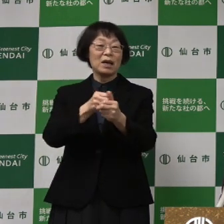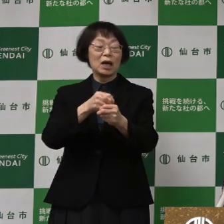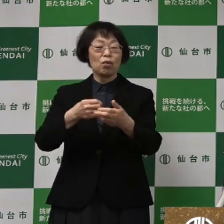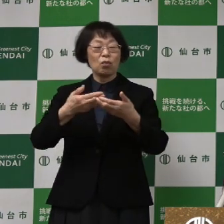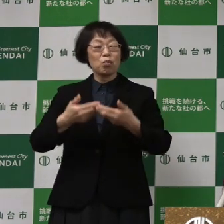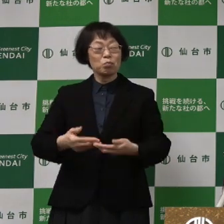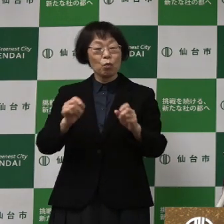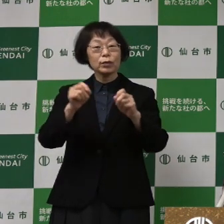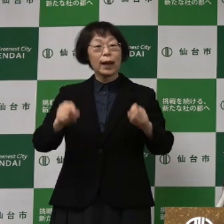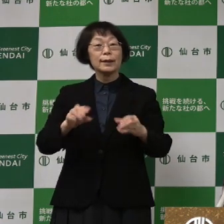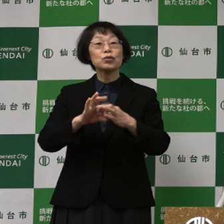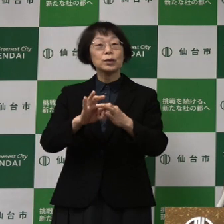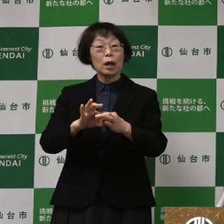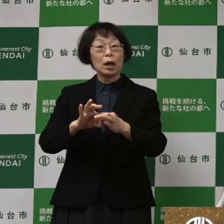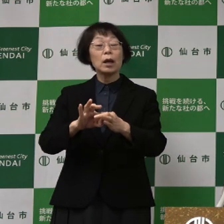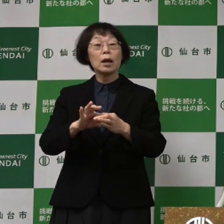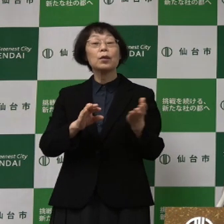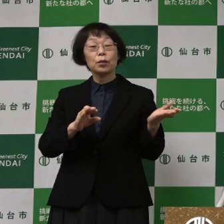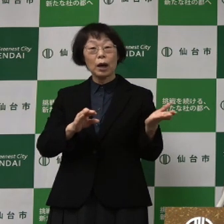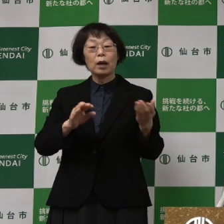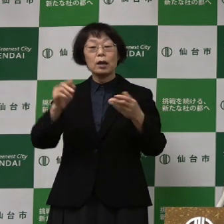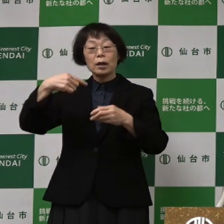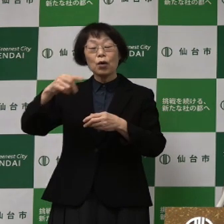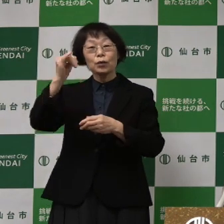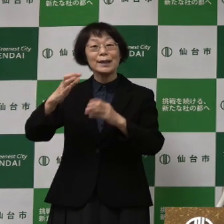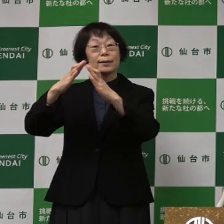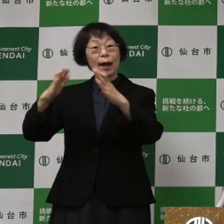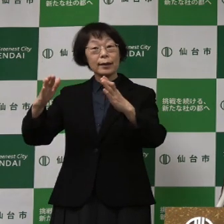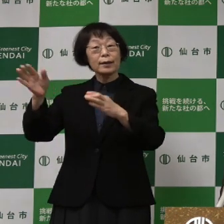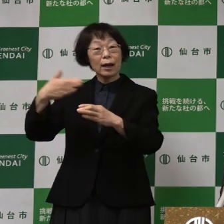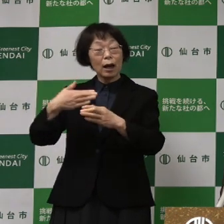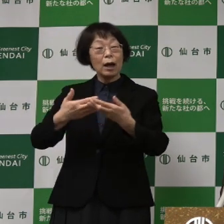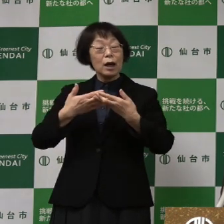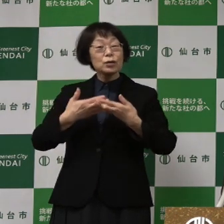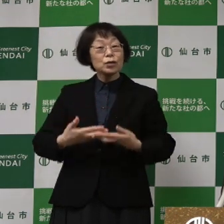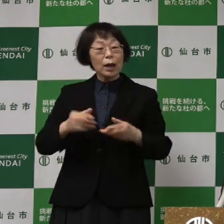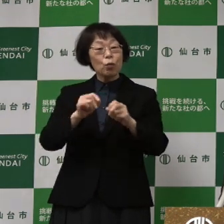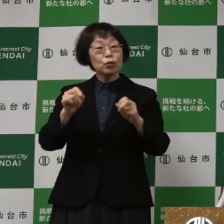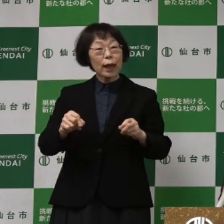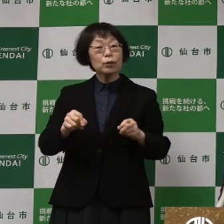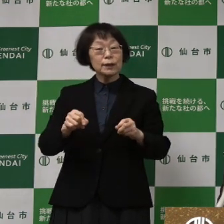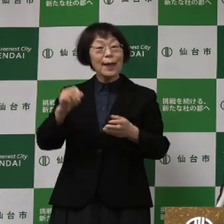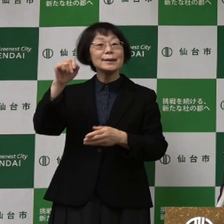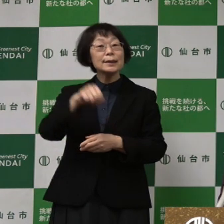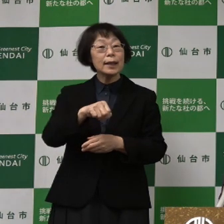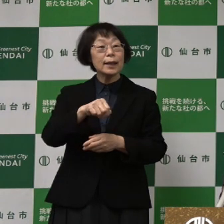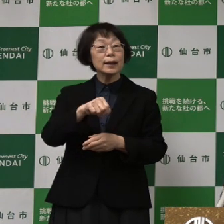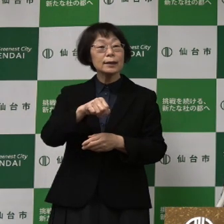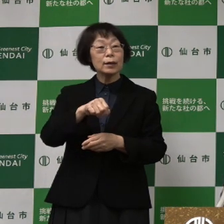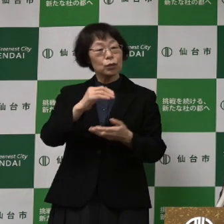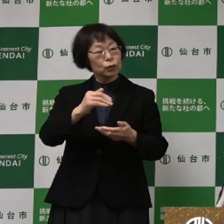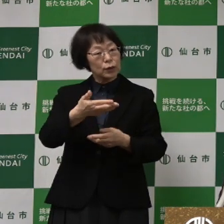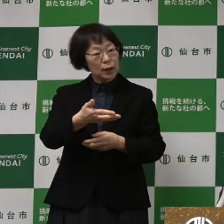市長は教育委員会からもう重大事態として認定したと今日報告を受けたということを。 いや、ご